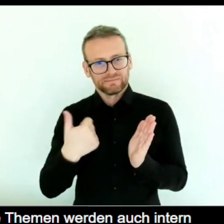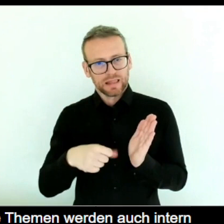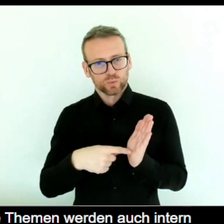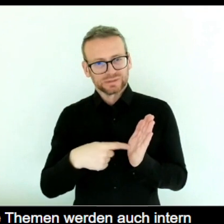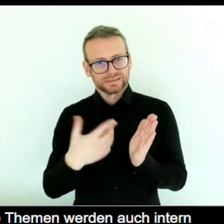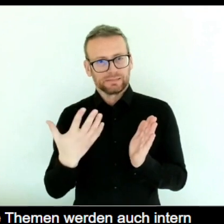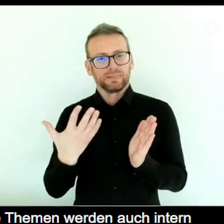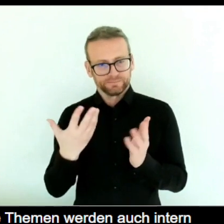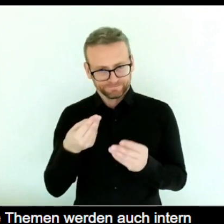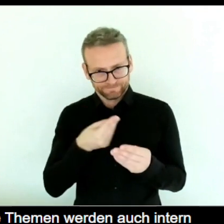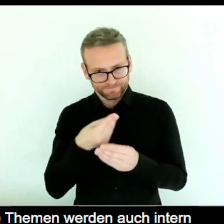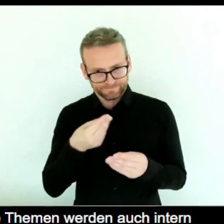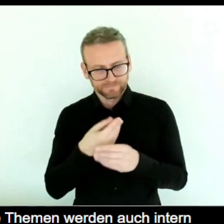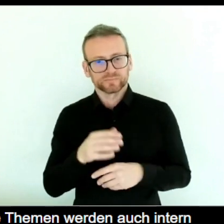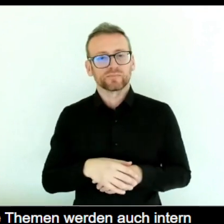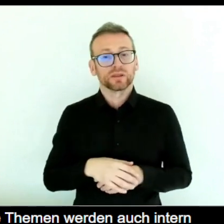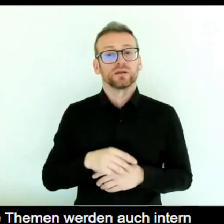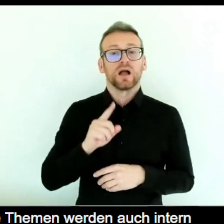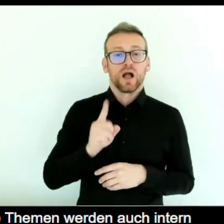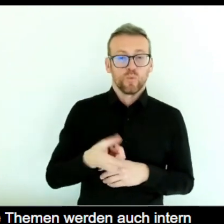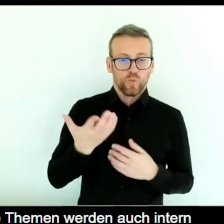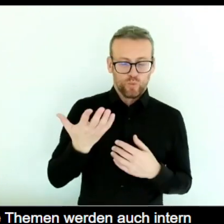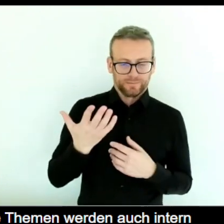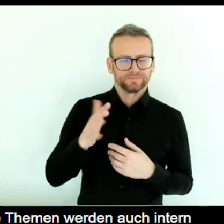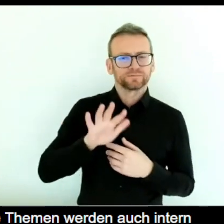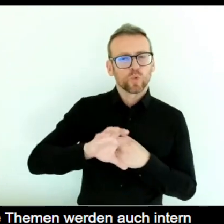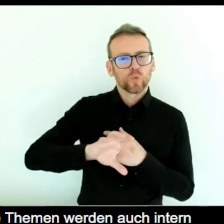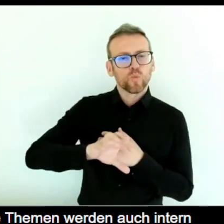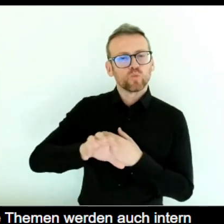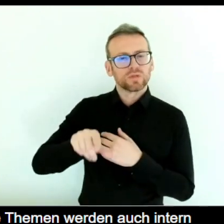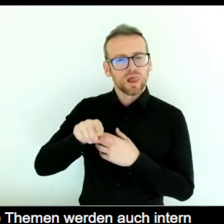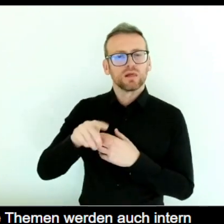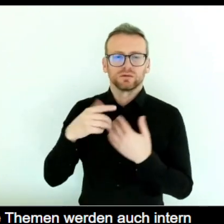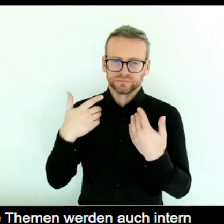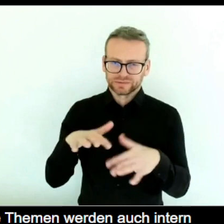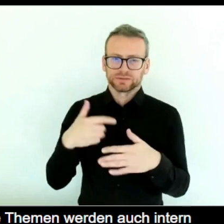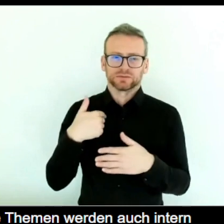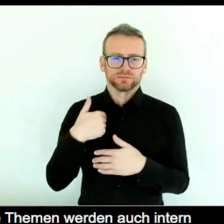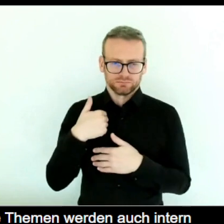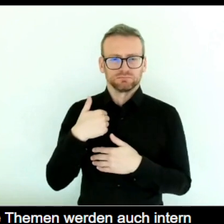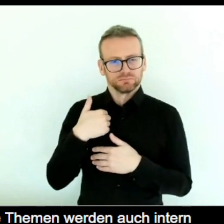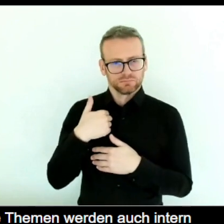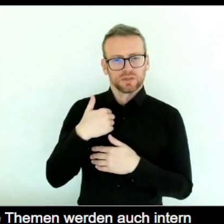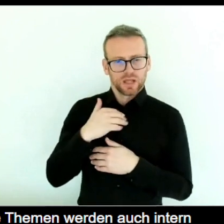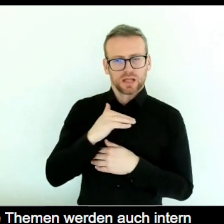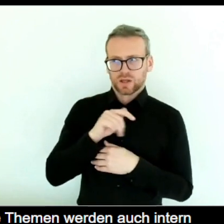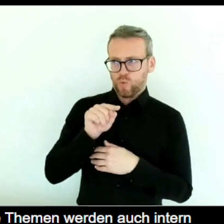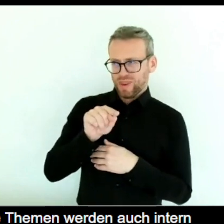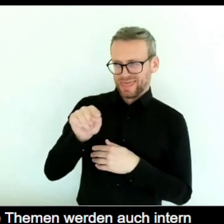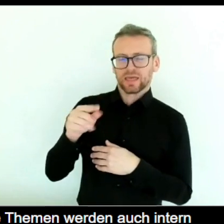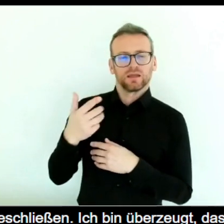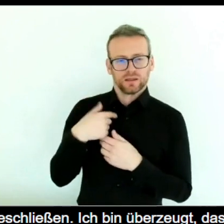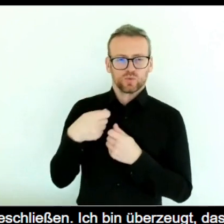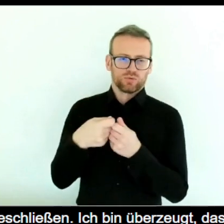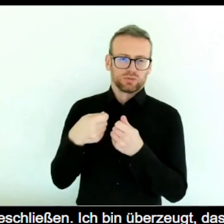vernünftige Lösung gefunden und wir freuen uns, es hat signalisiert, dass alle mitmachen wollen und dass die